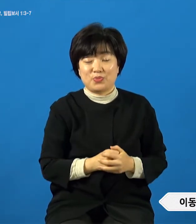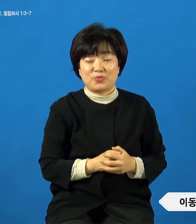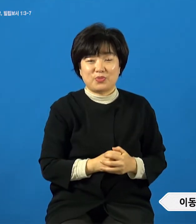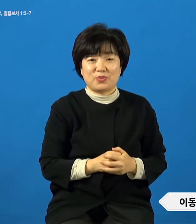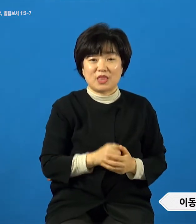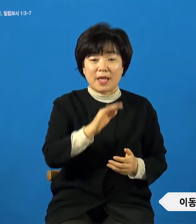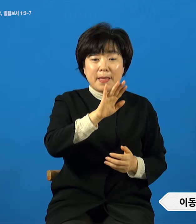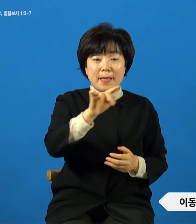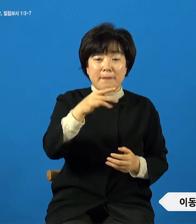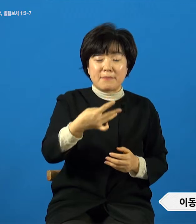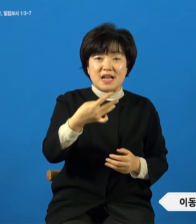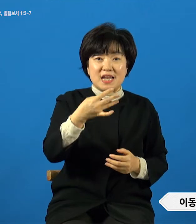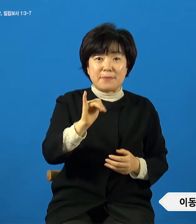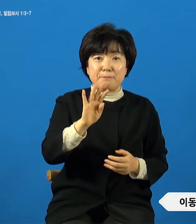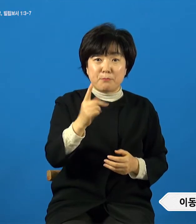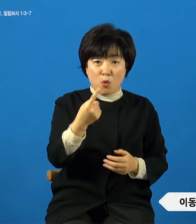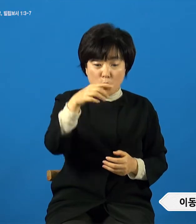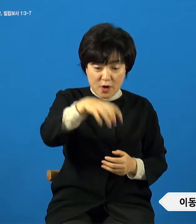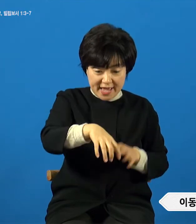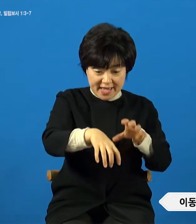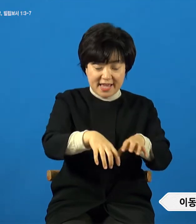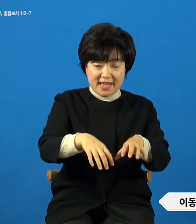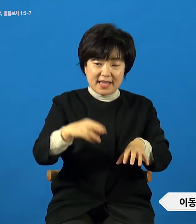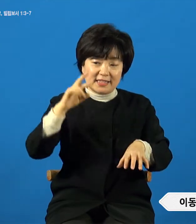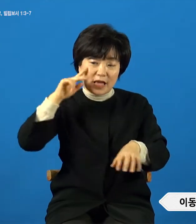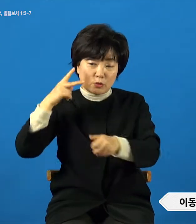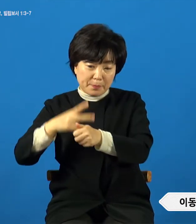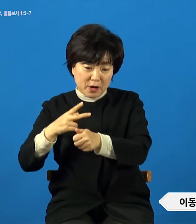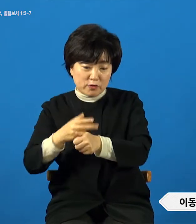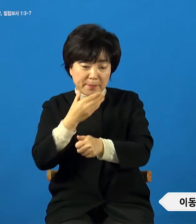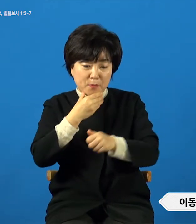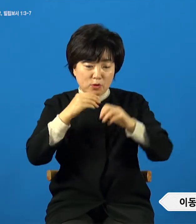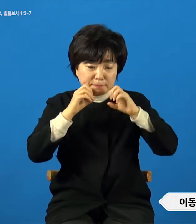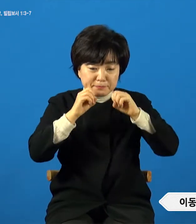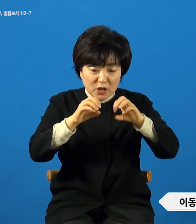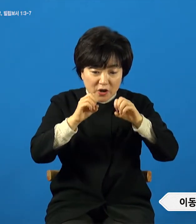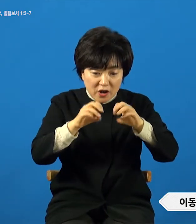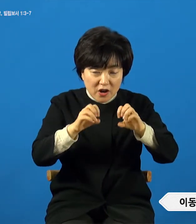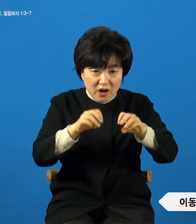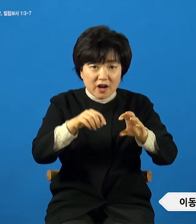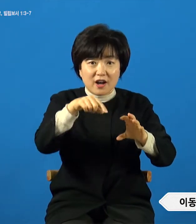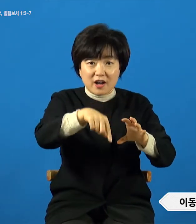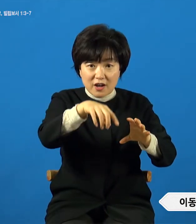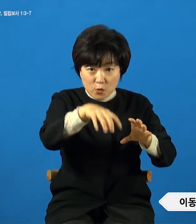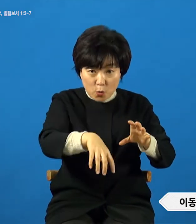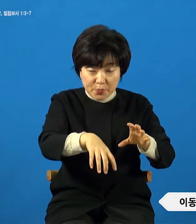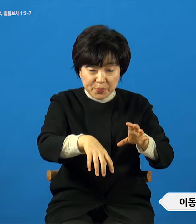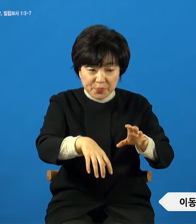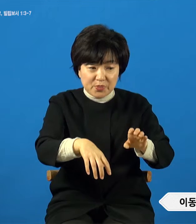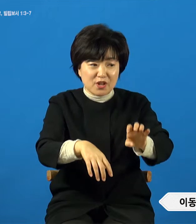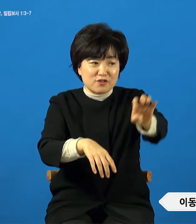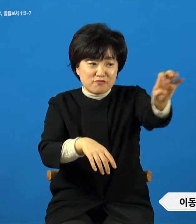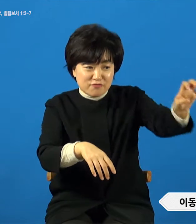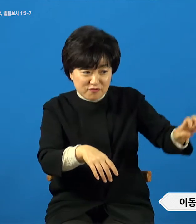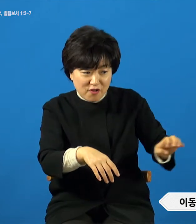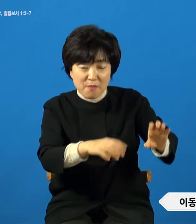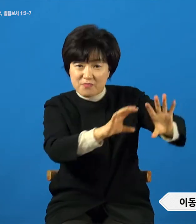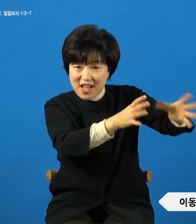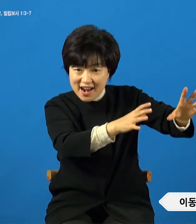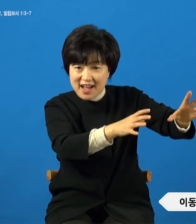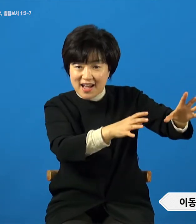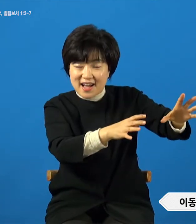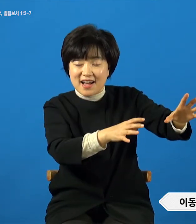빌립보에 전해진, 바울을 통해 전해진 그 복음, 그리고 유럽 기독교 문명사의 새로운 페이지를